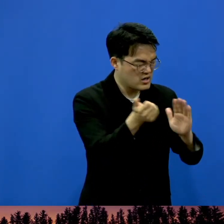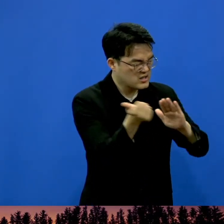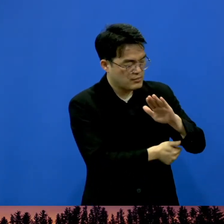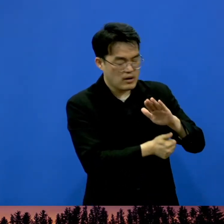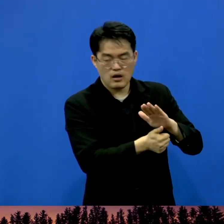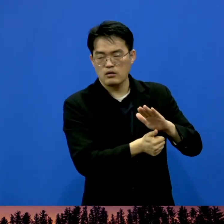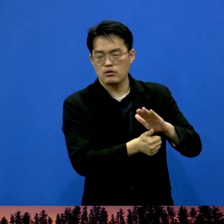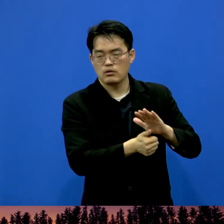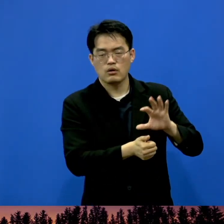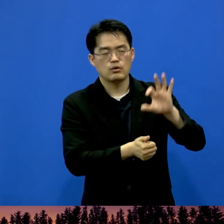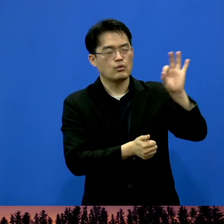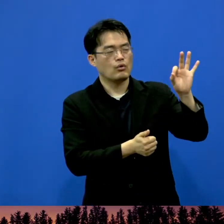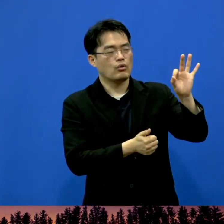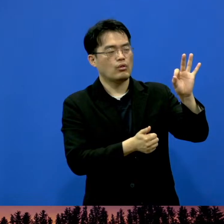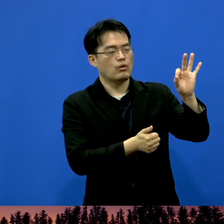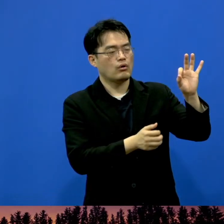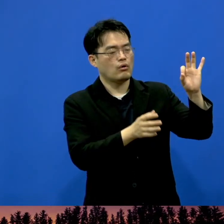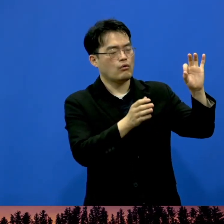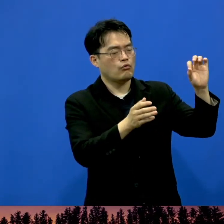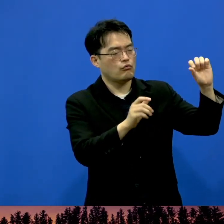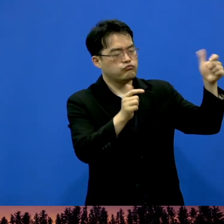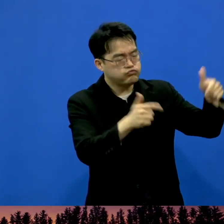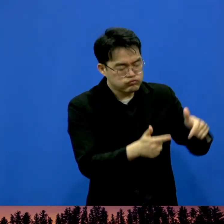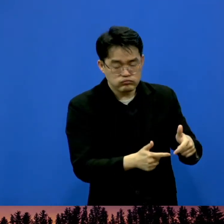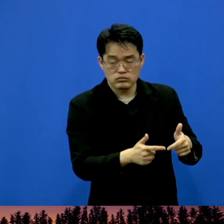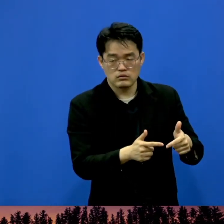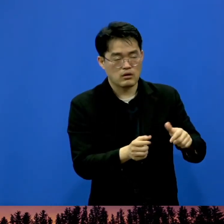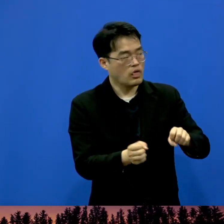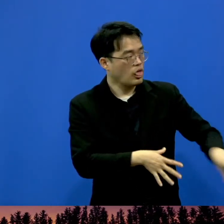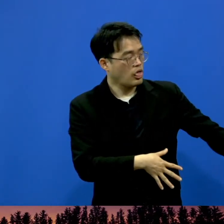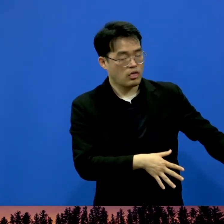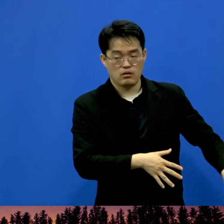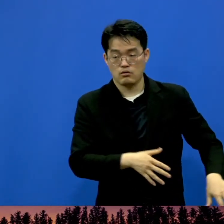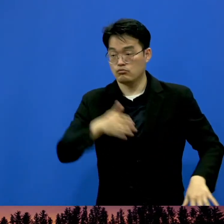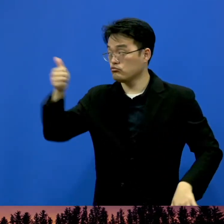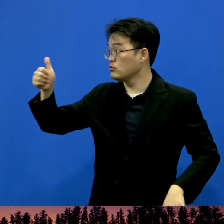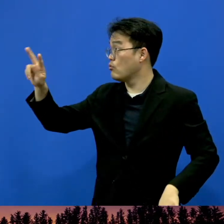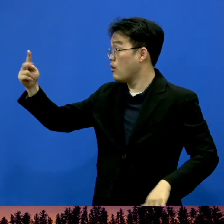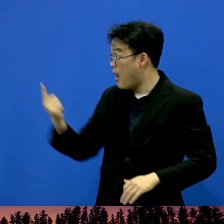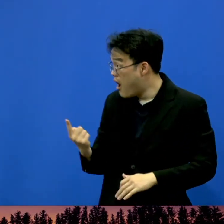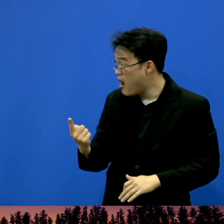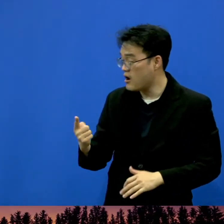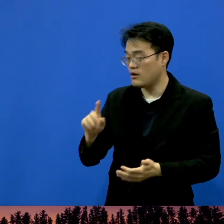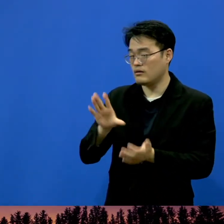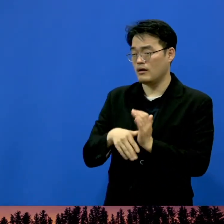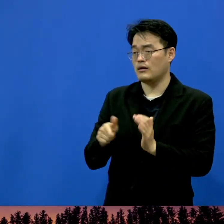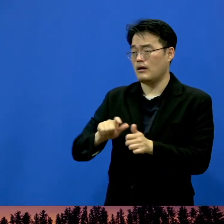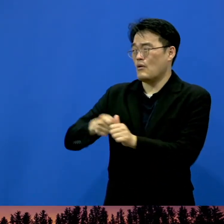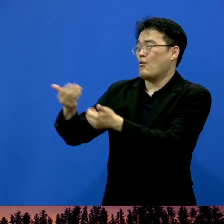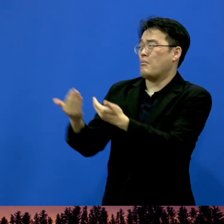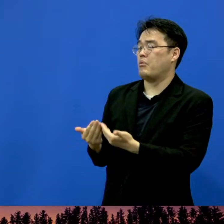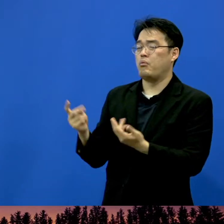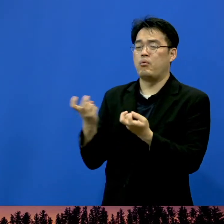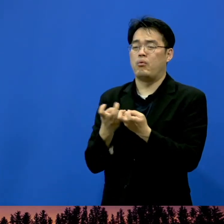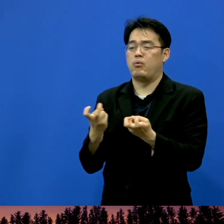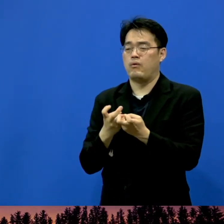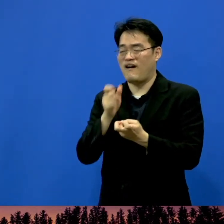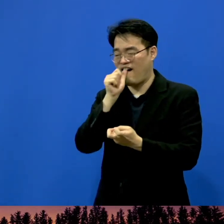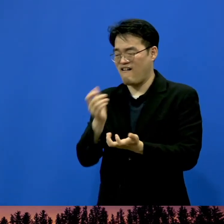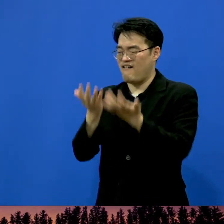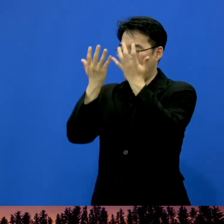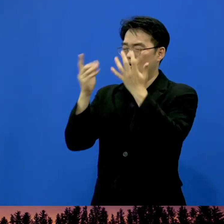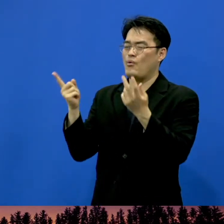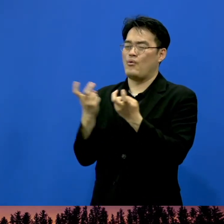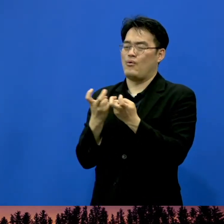실패해버리면 한 달란트를 잃어버리고 주인이 왔을 때 내가 그냥 잃어버렸다고 하면 이